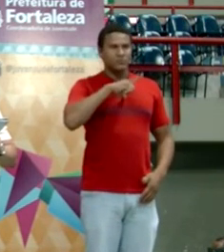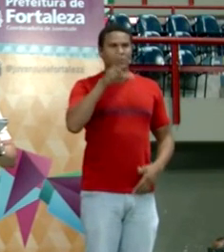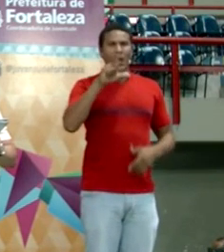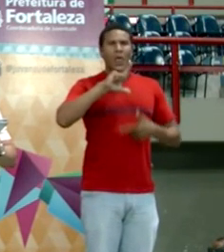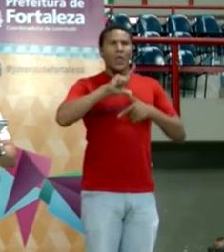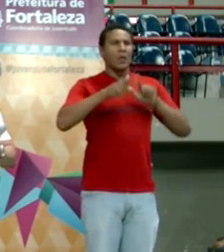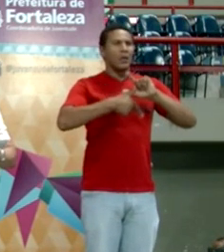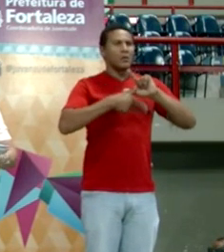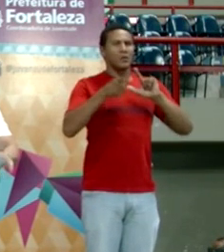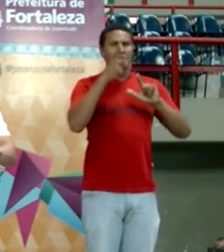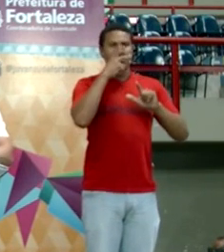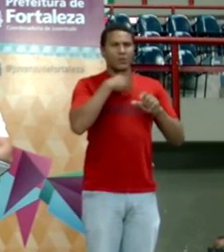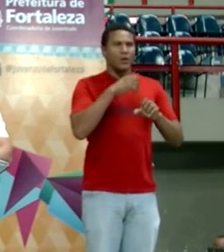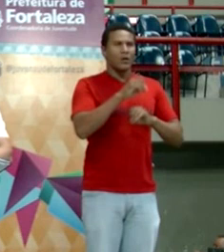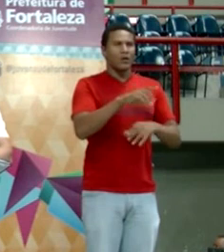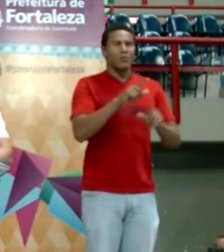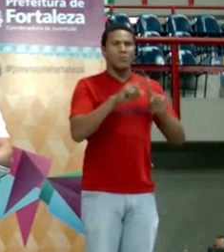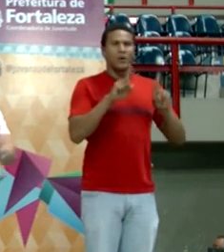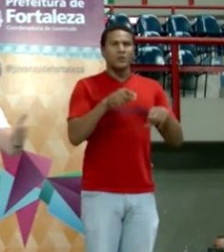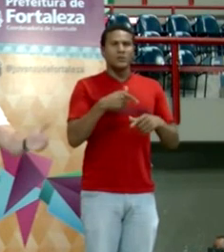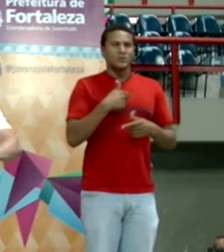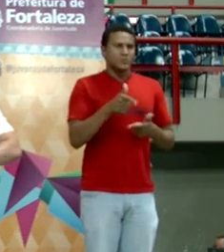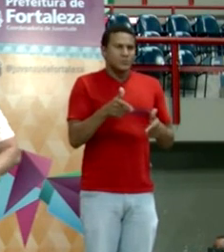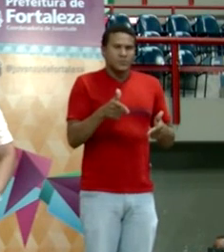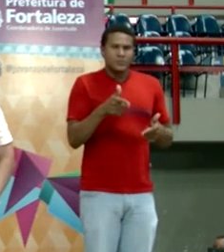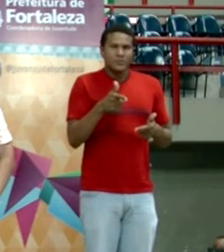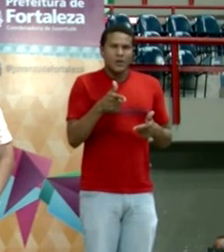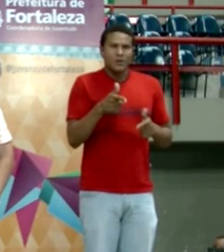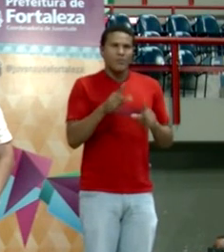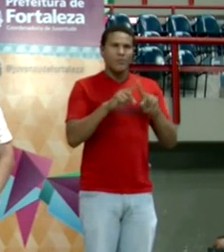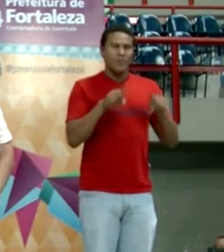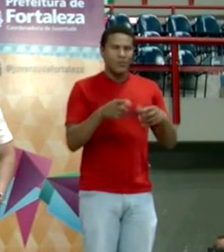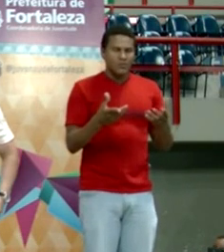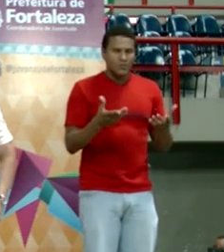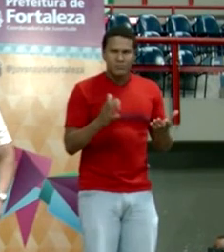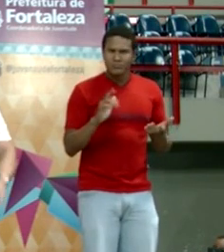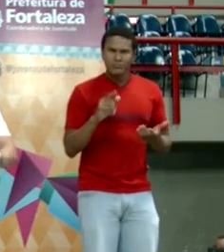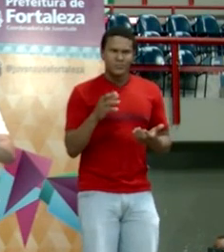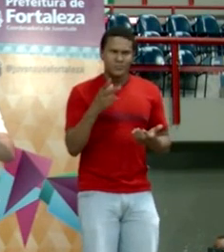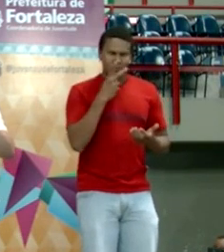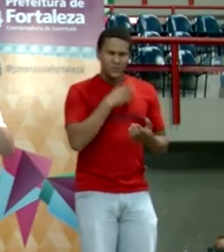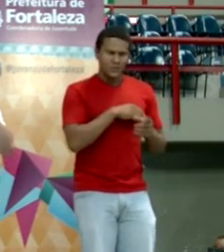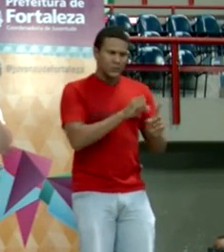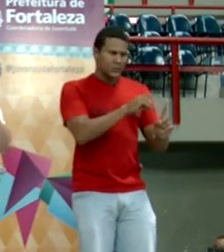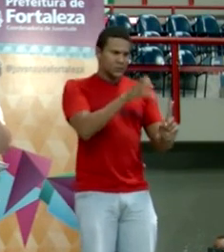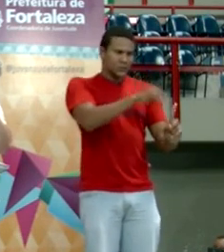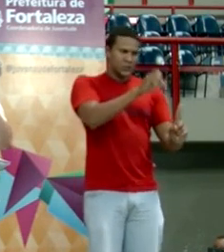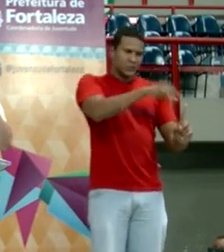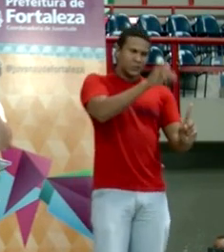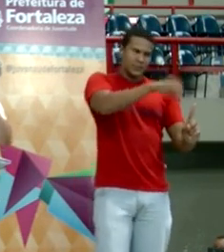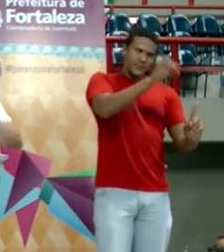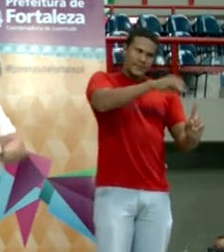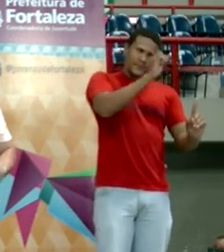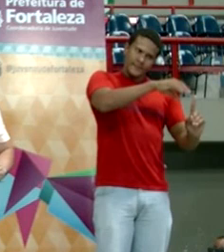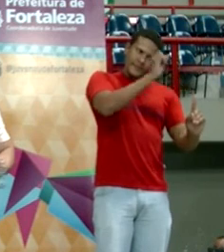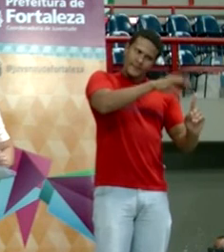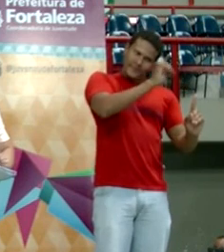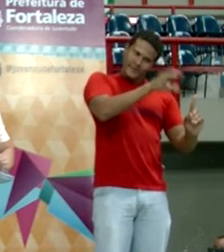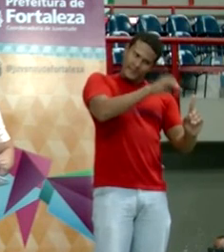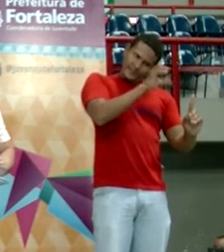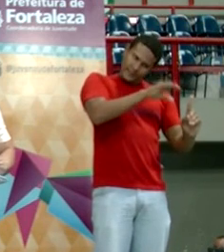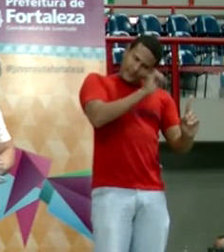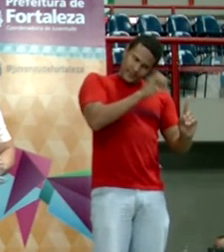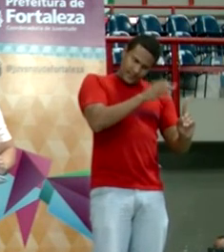na área de educação e cultura. Que é isso? Eu estou alienando os pivetes tudinho. Os meninos tudo ficando